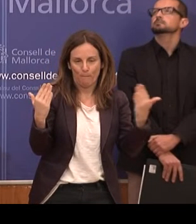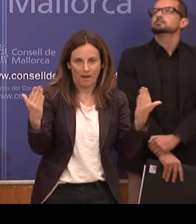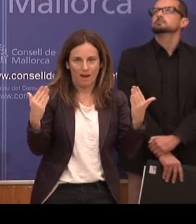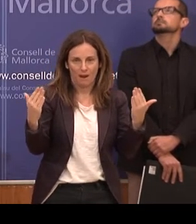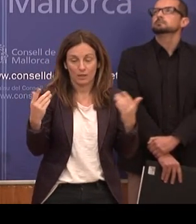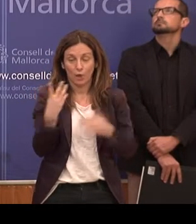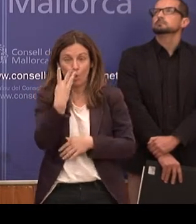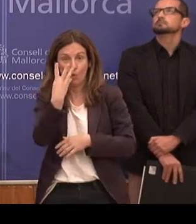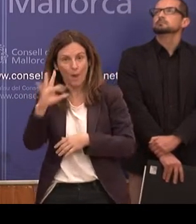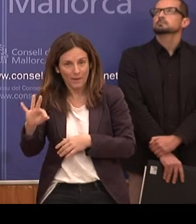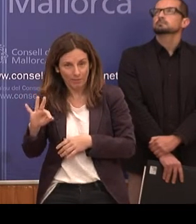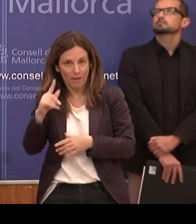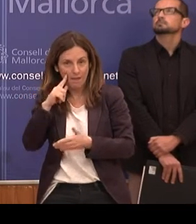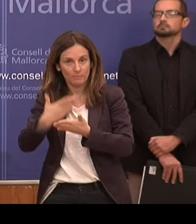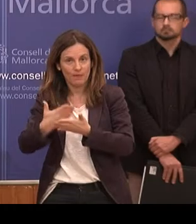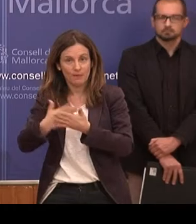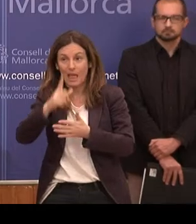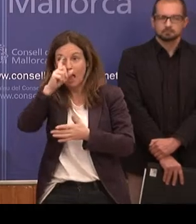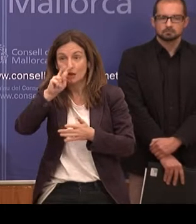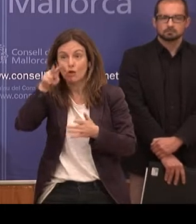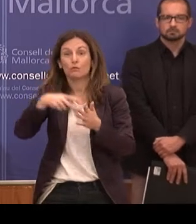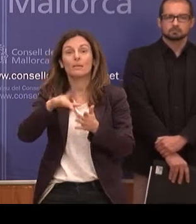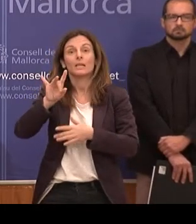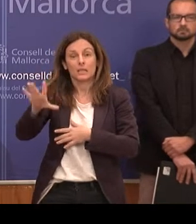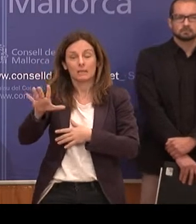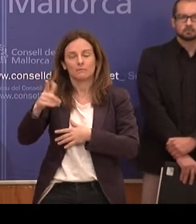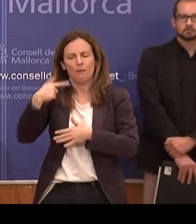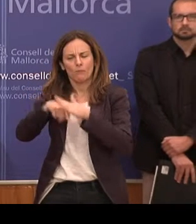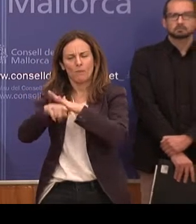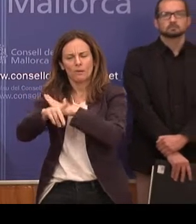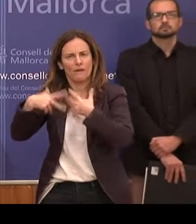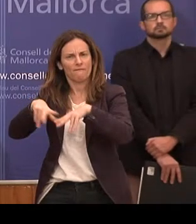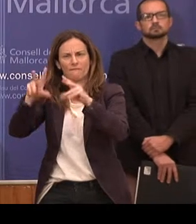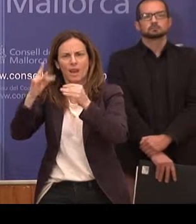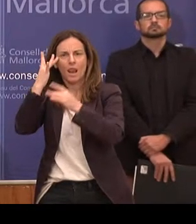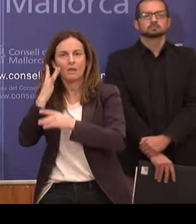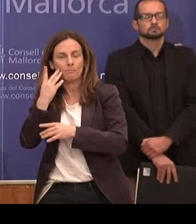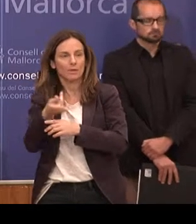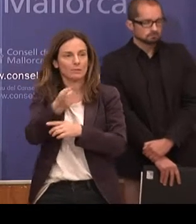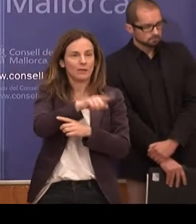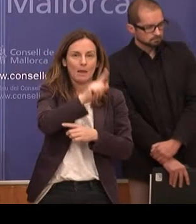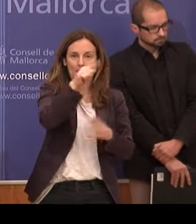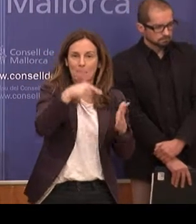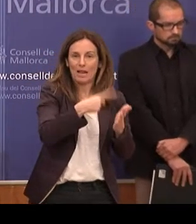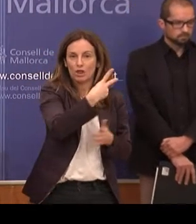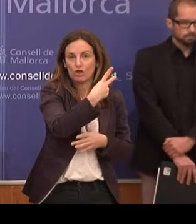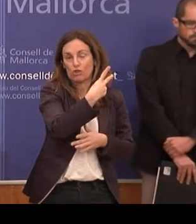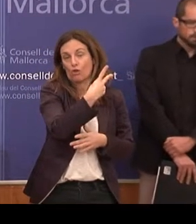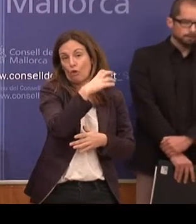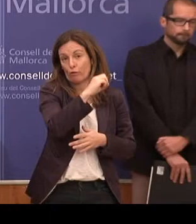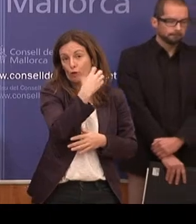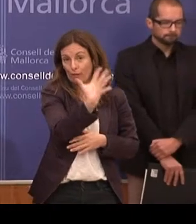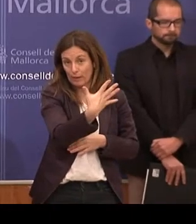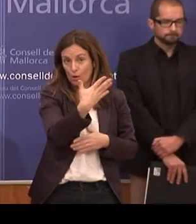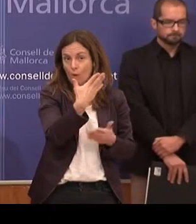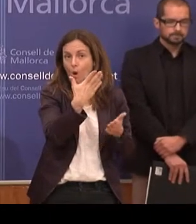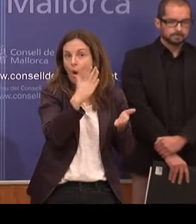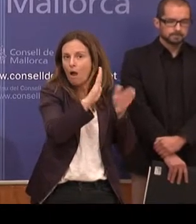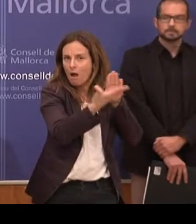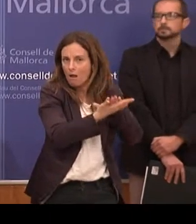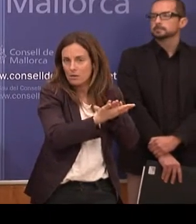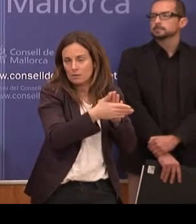fer feina a l'Agència. I la situació real és preocupant i molt. I és que ens hem trobat 1